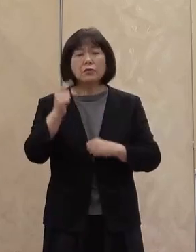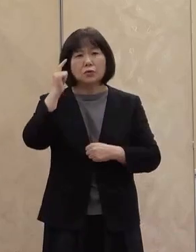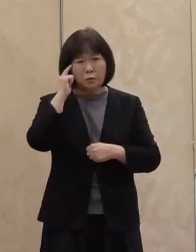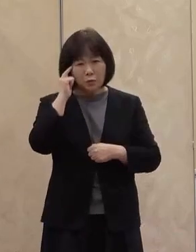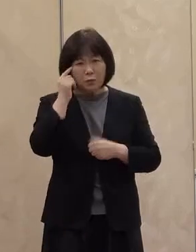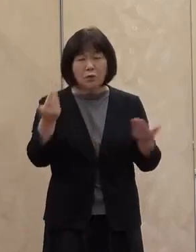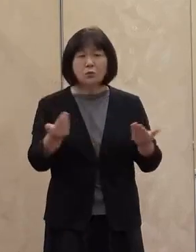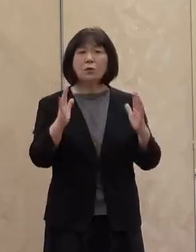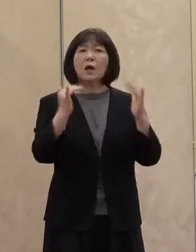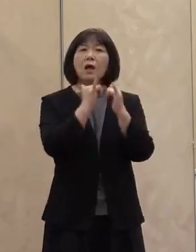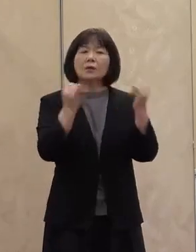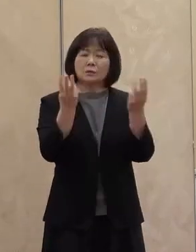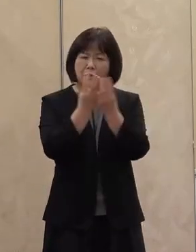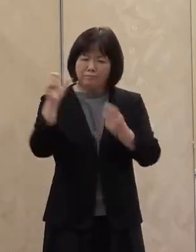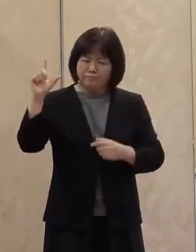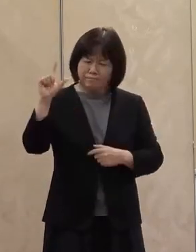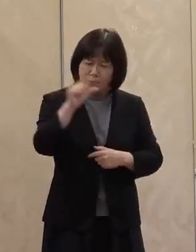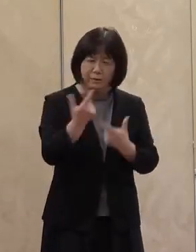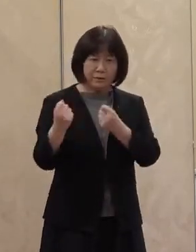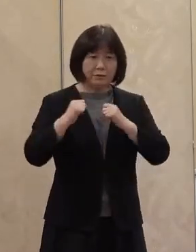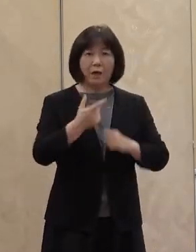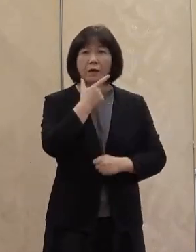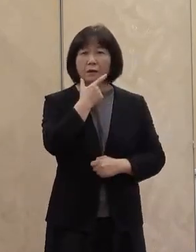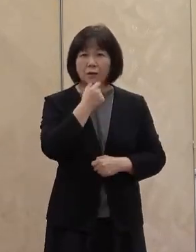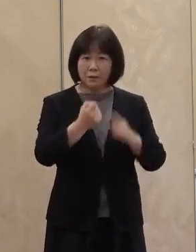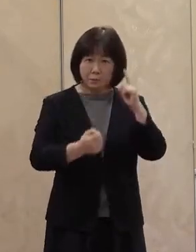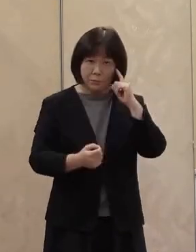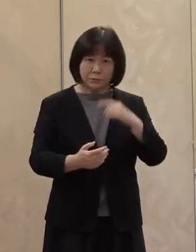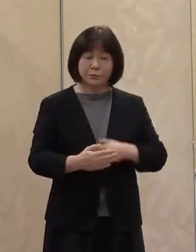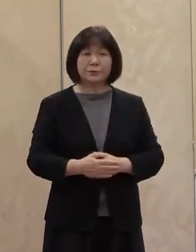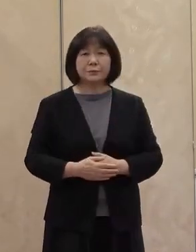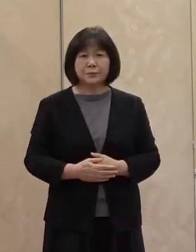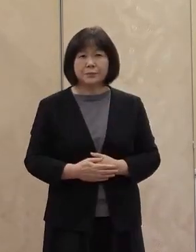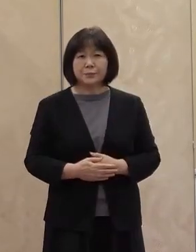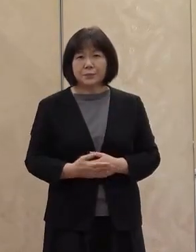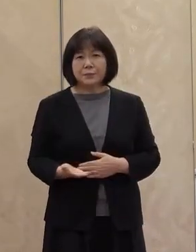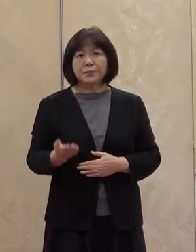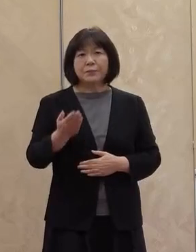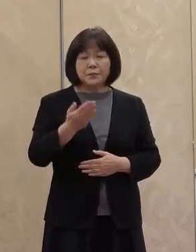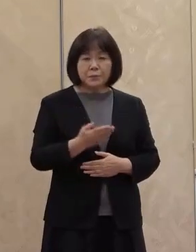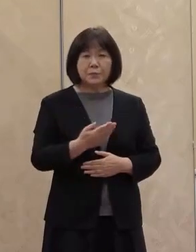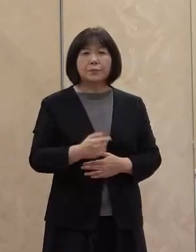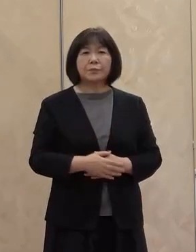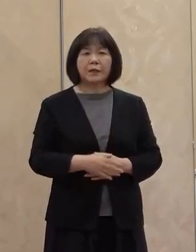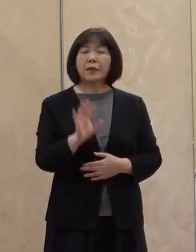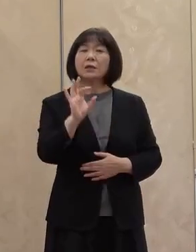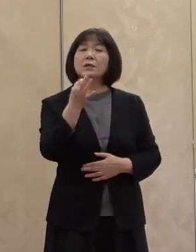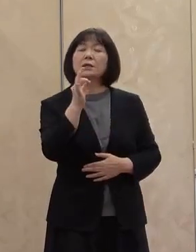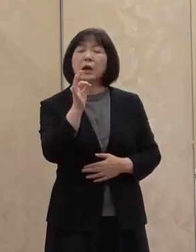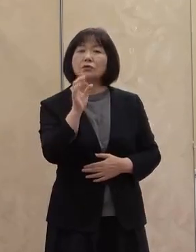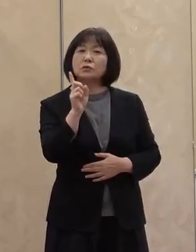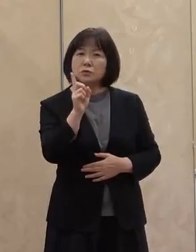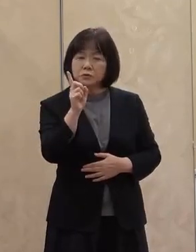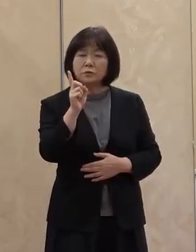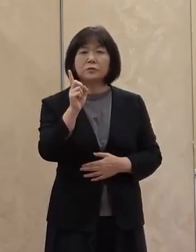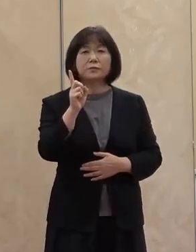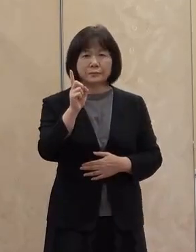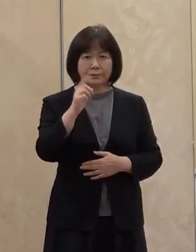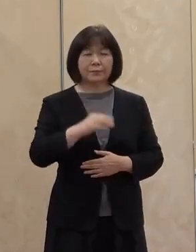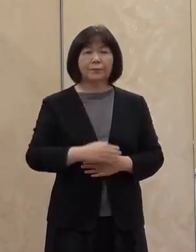らすということを徹底してやっていきたいと思います。でもう一つ、まあ、大きな柱、金額として大きな柱としては、